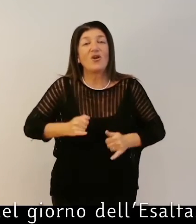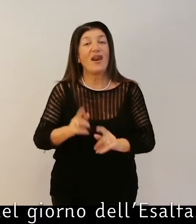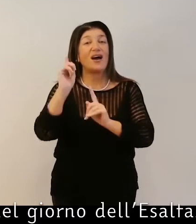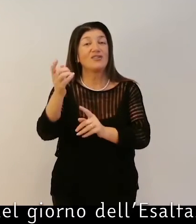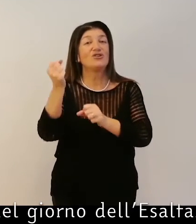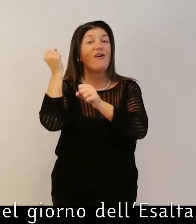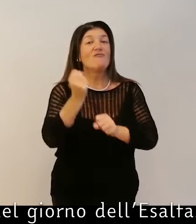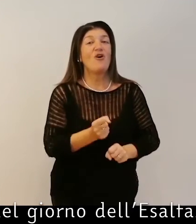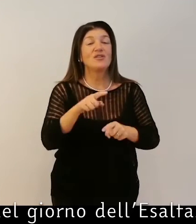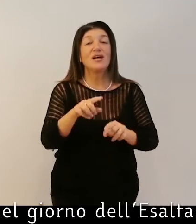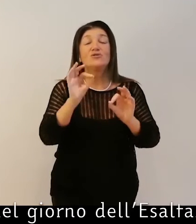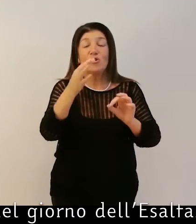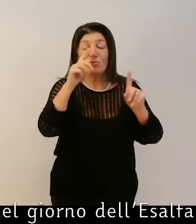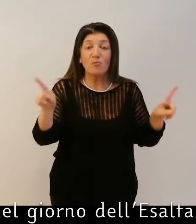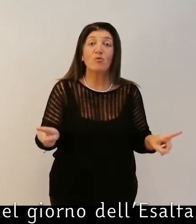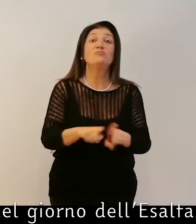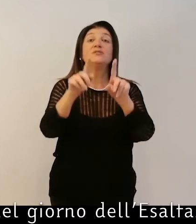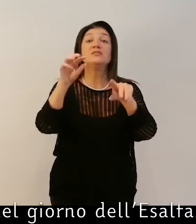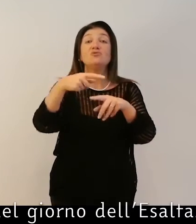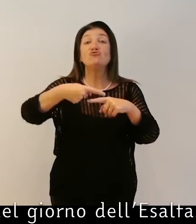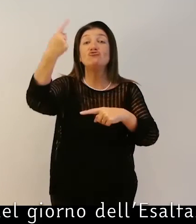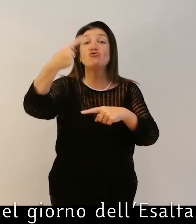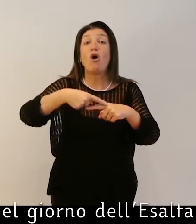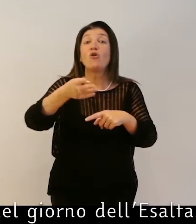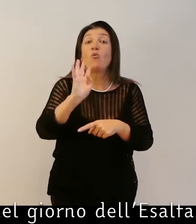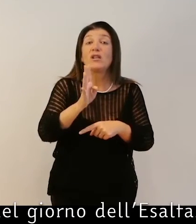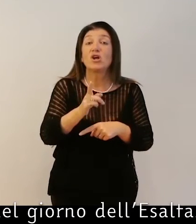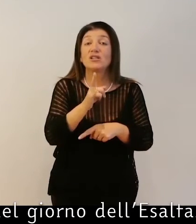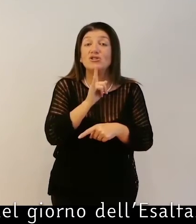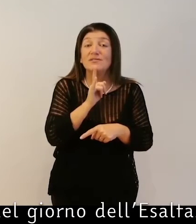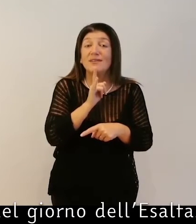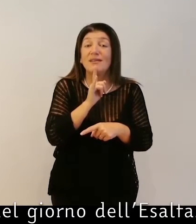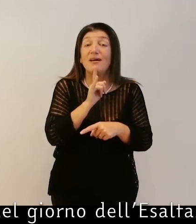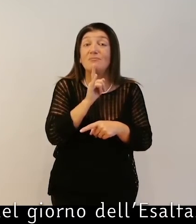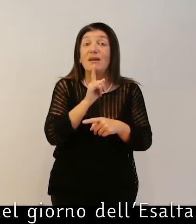proprio nel giorno dell'esaltazione della croce, il 14 settembre.